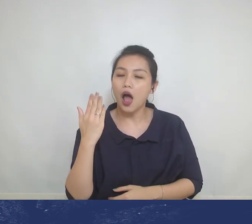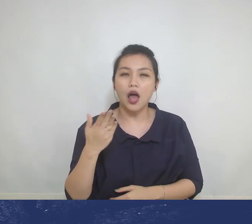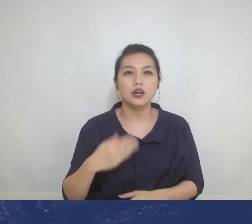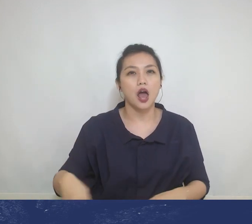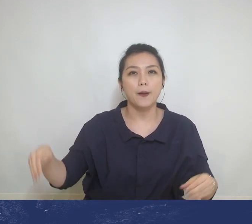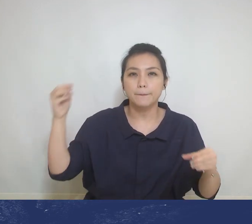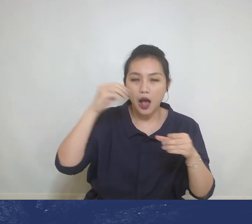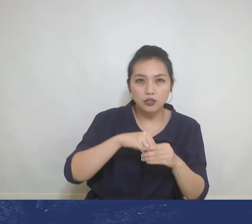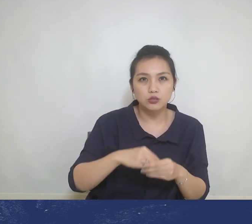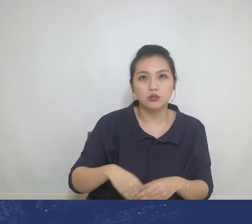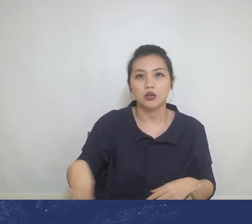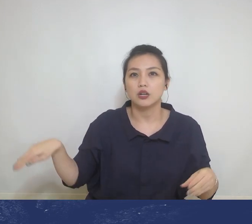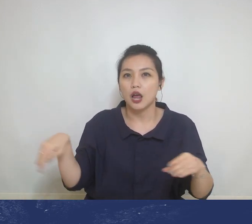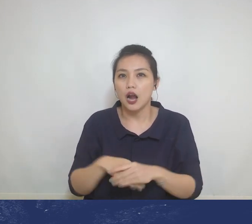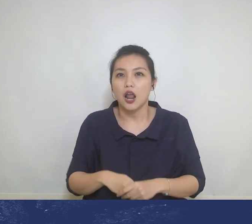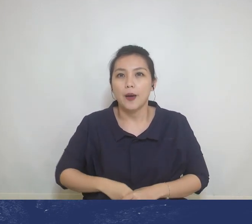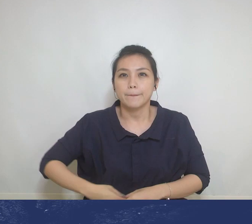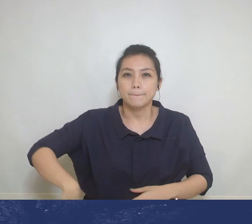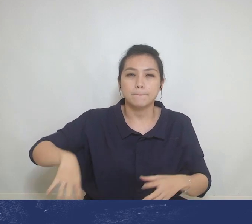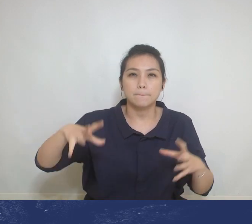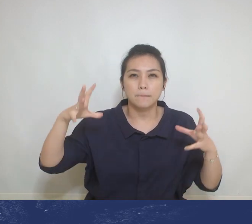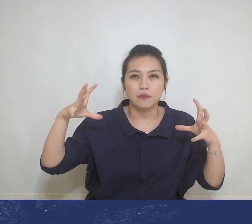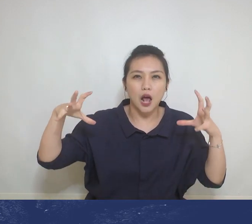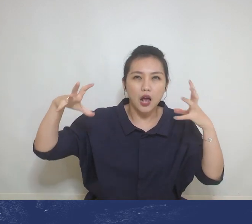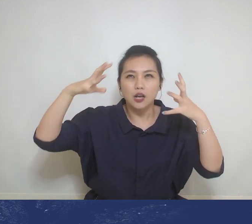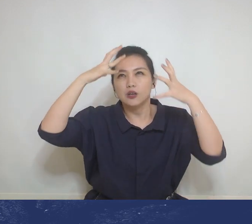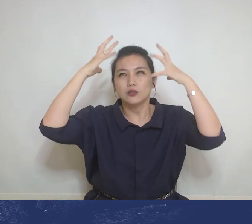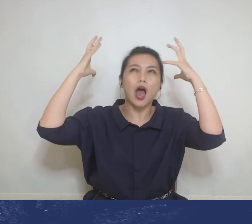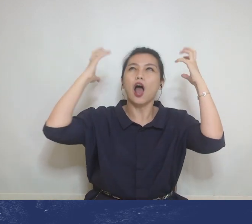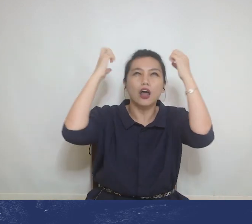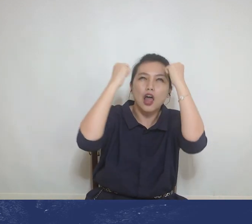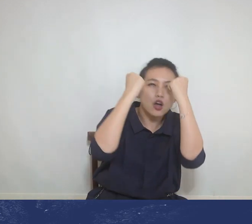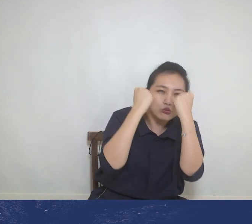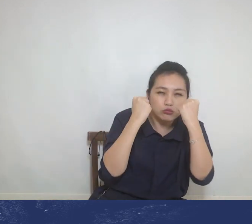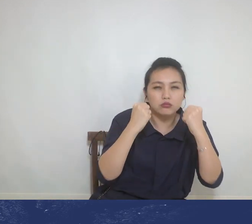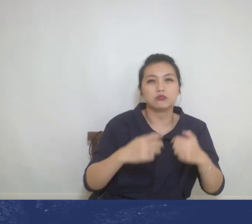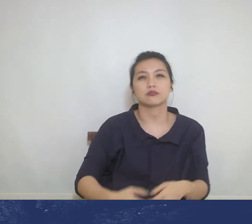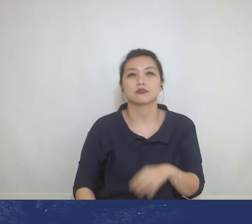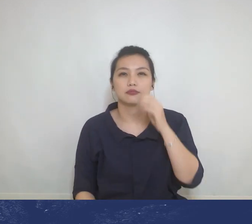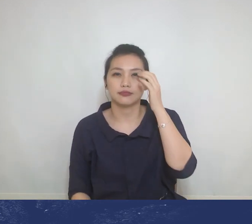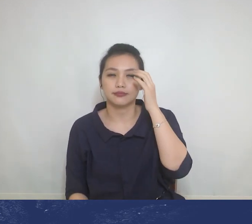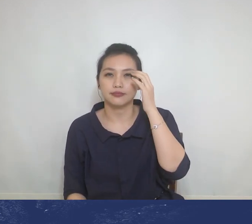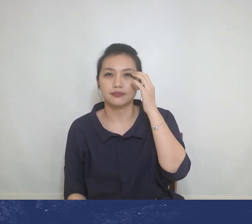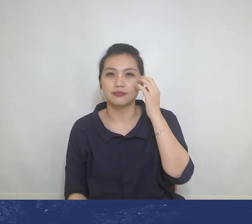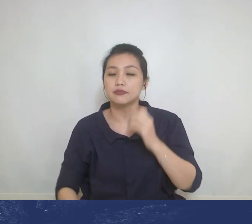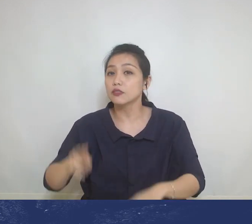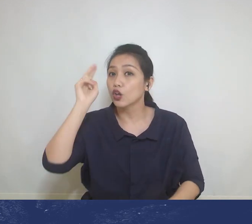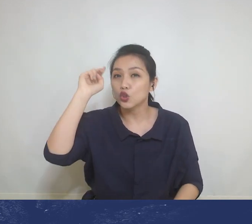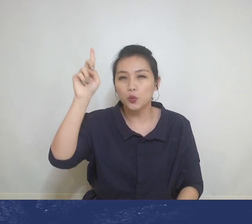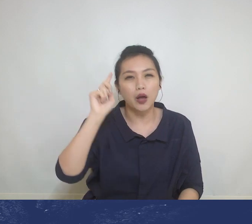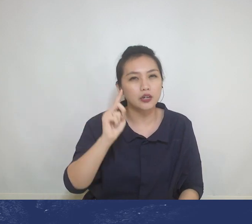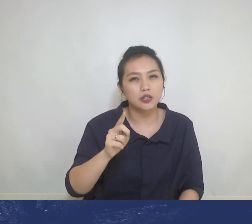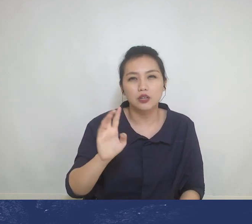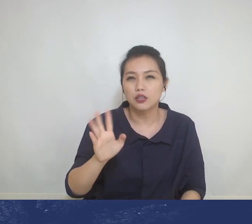mulai masuk ke dalam namanya fear zone atau zona yang menakutkan bagi Anda. Hari ini ketahuilah bahwa